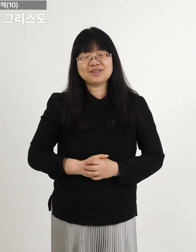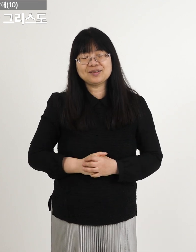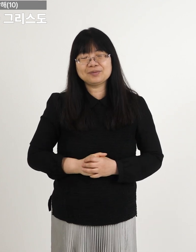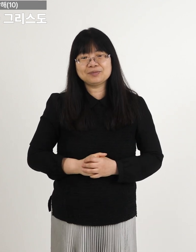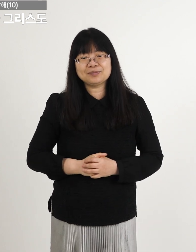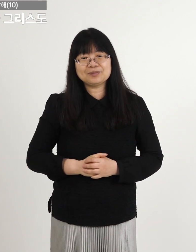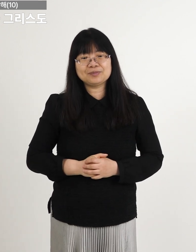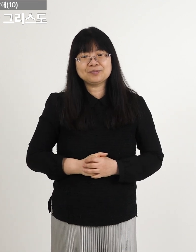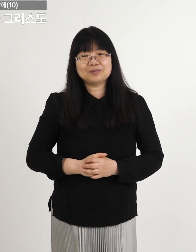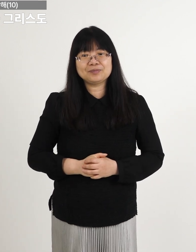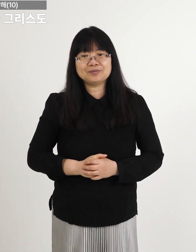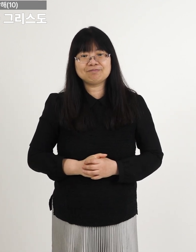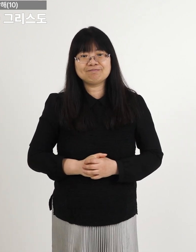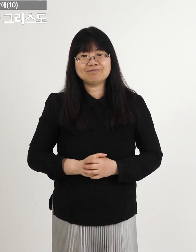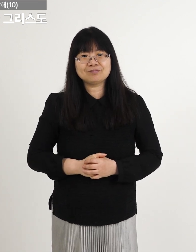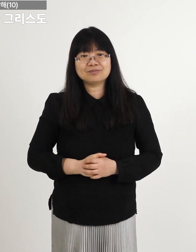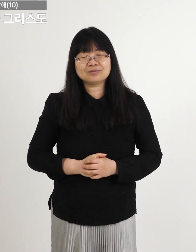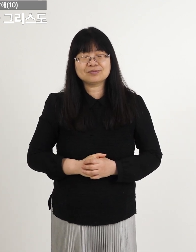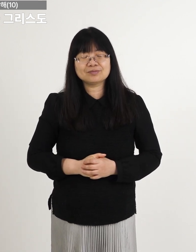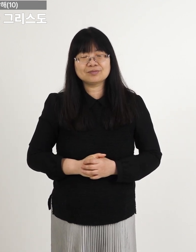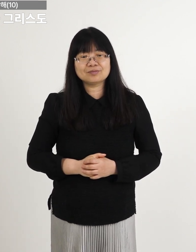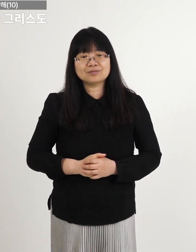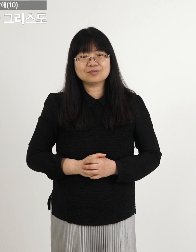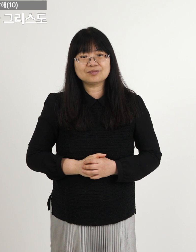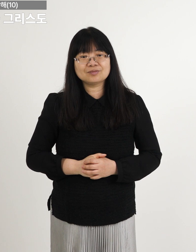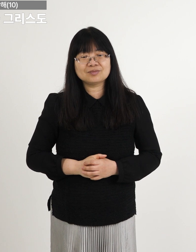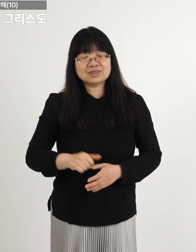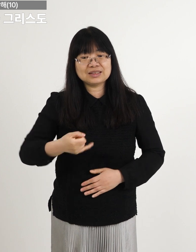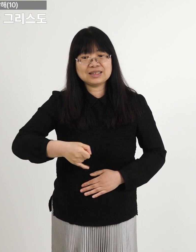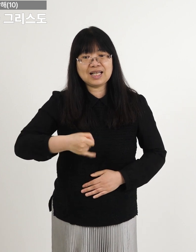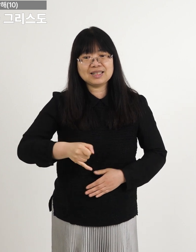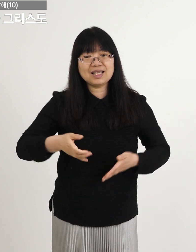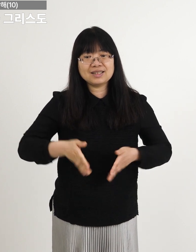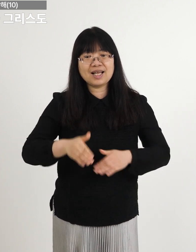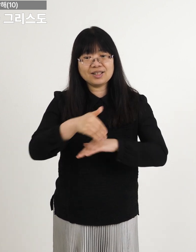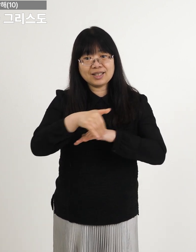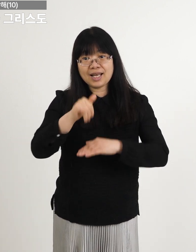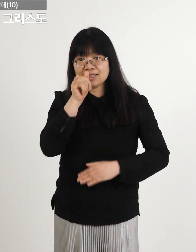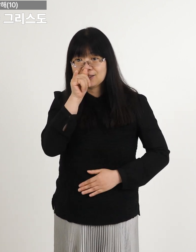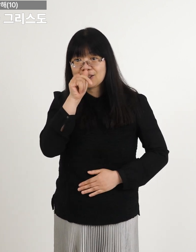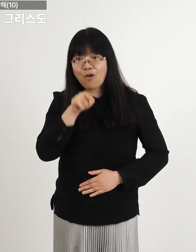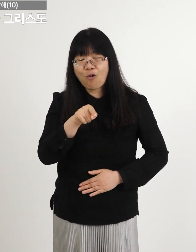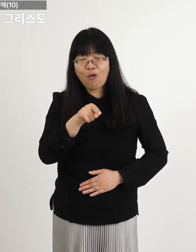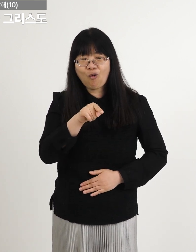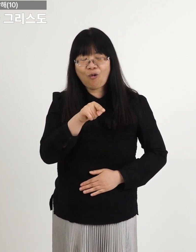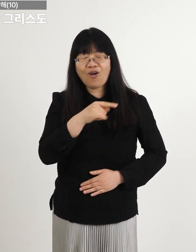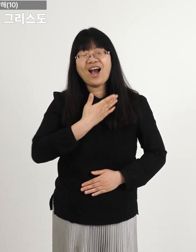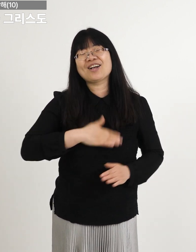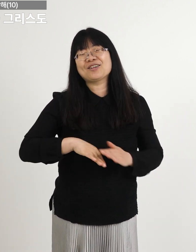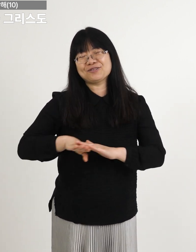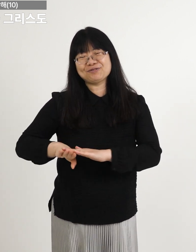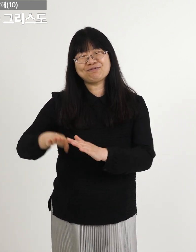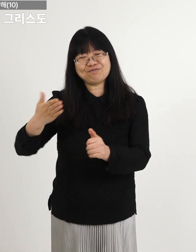아름다운 색깔. 혹 딸들을 낳을 계획이 있다면 참고하시기